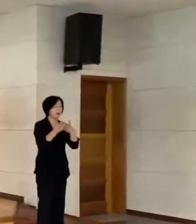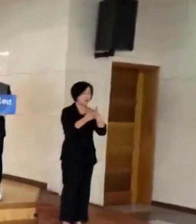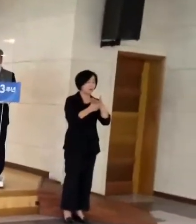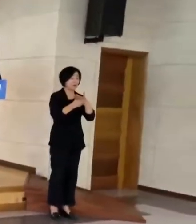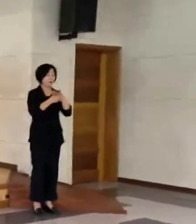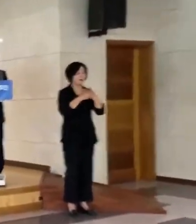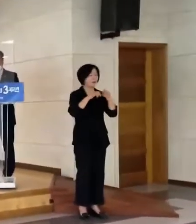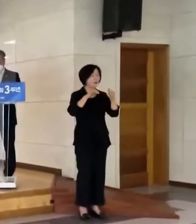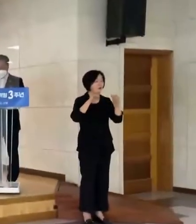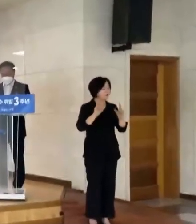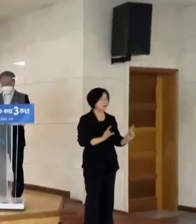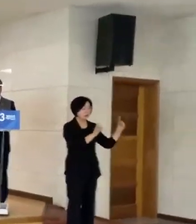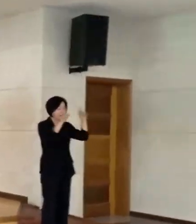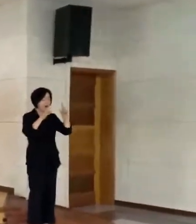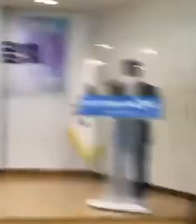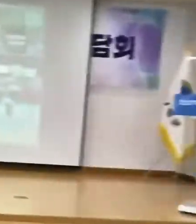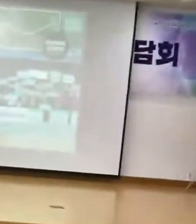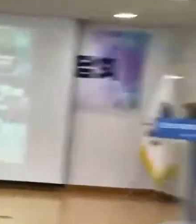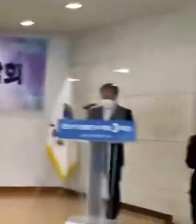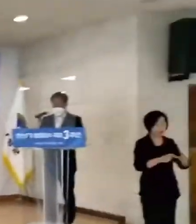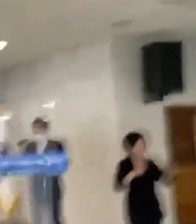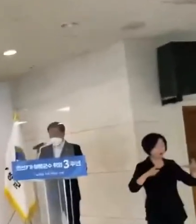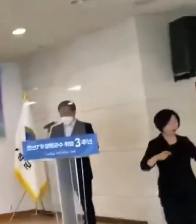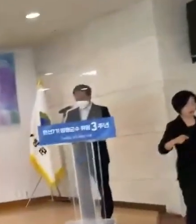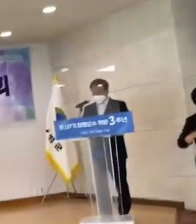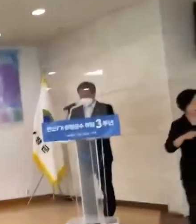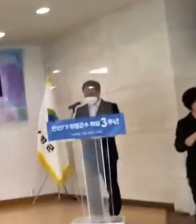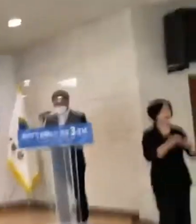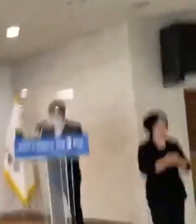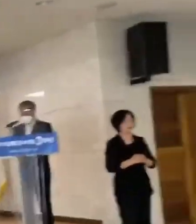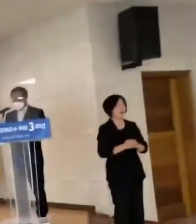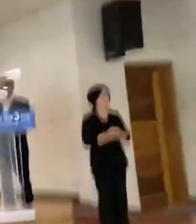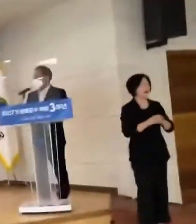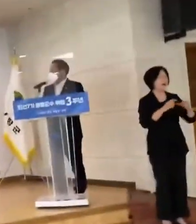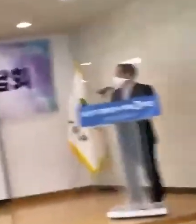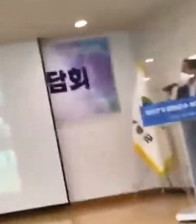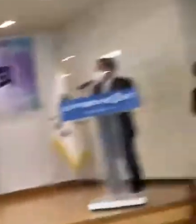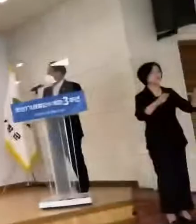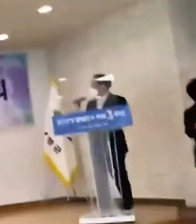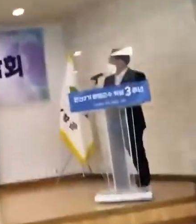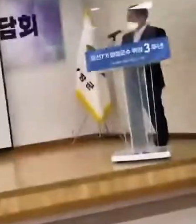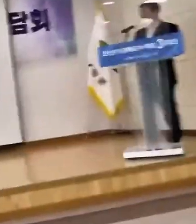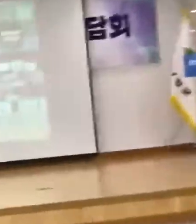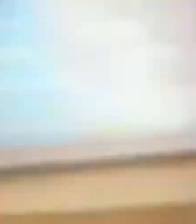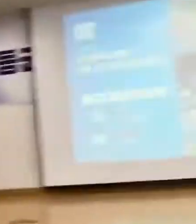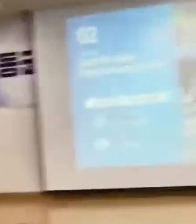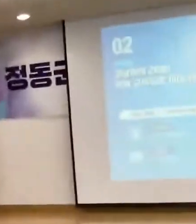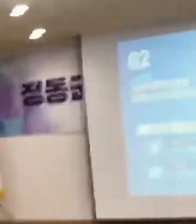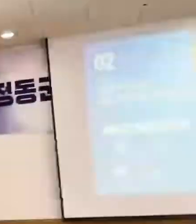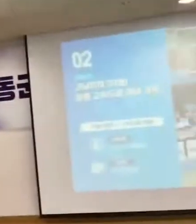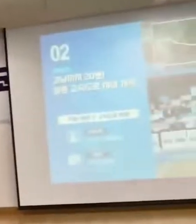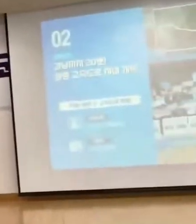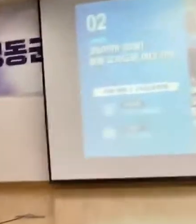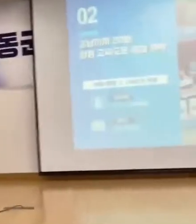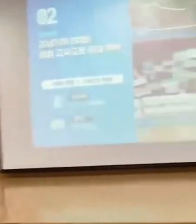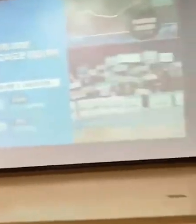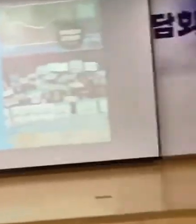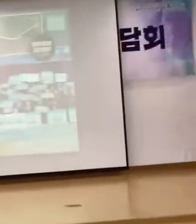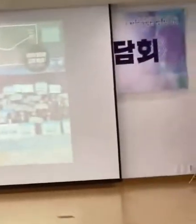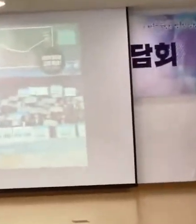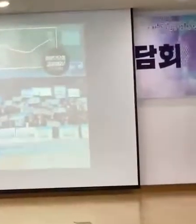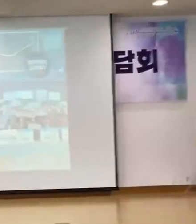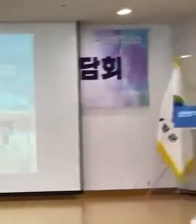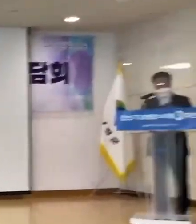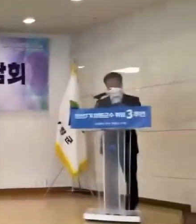등 생활 영역의 확장과 더불어 지역 경제에 큰 활력이 일 것으로